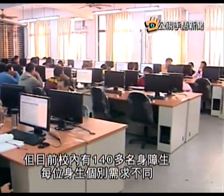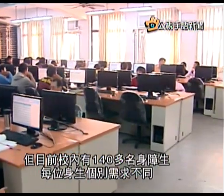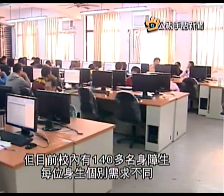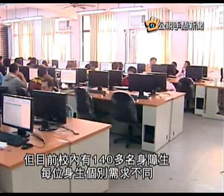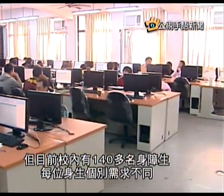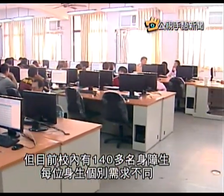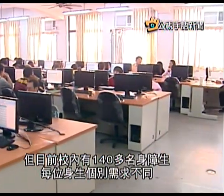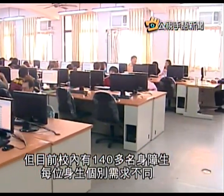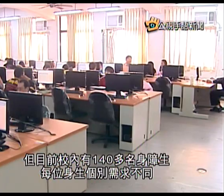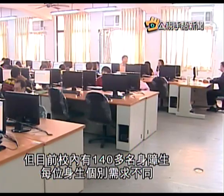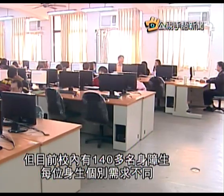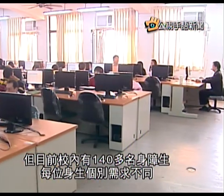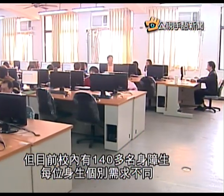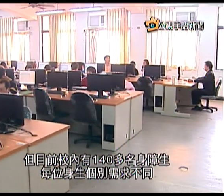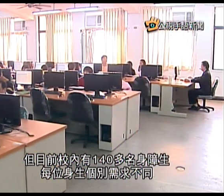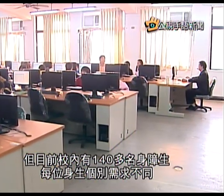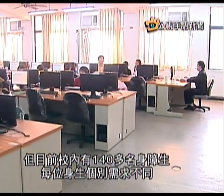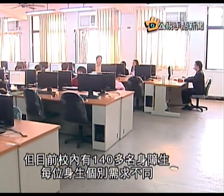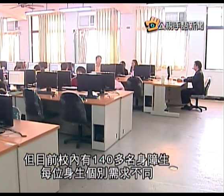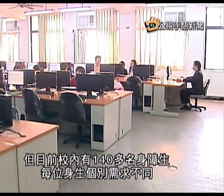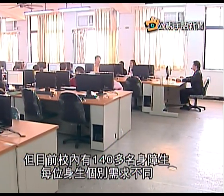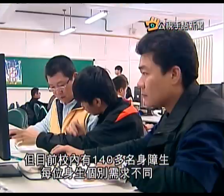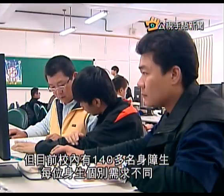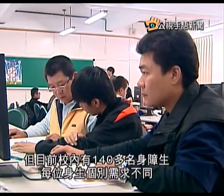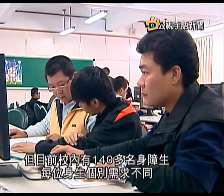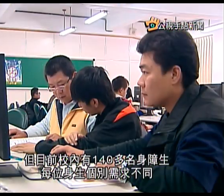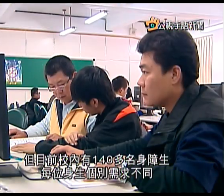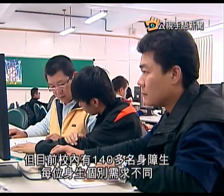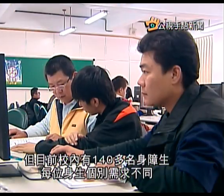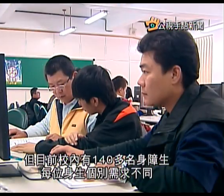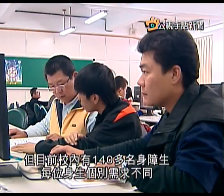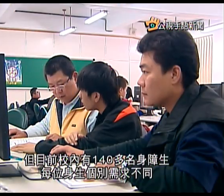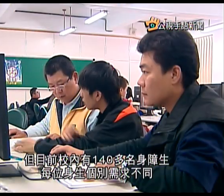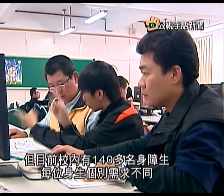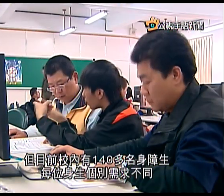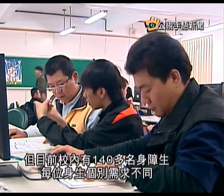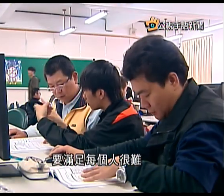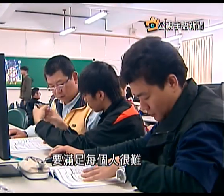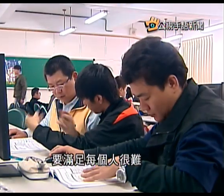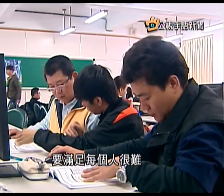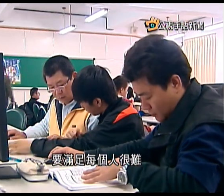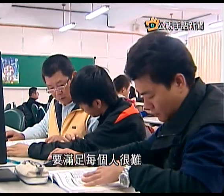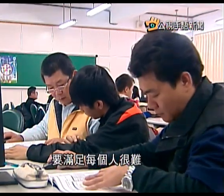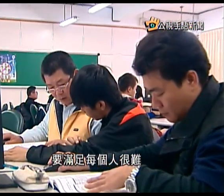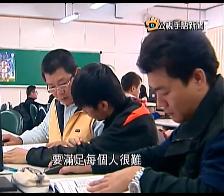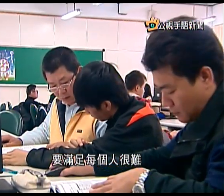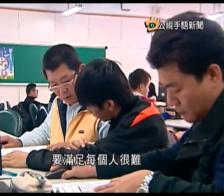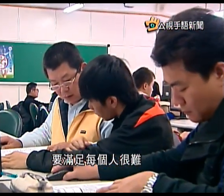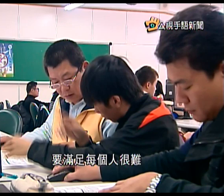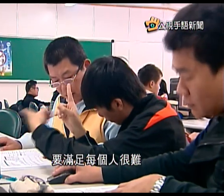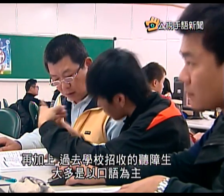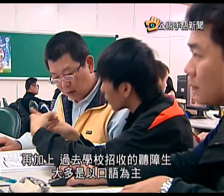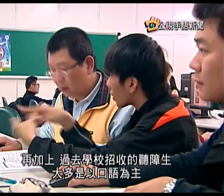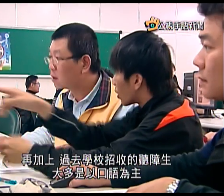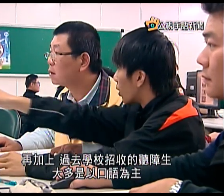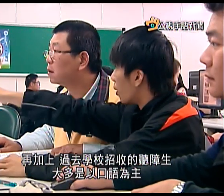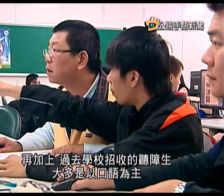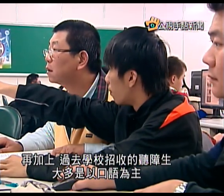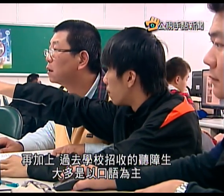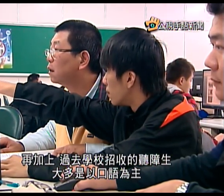内有140多名身障生，每位身障生的个别需求不同，要满足每个人很难。再加上过去学校招收的听